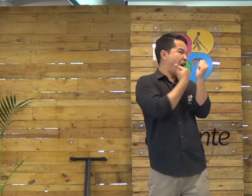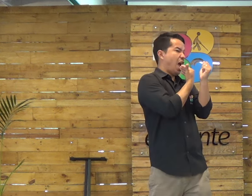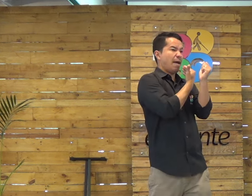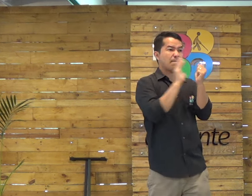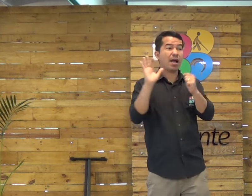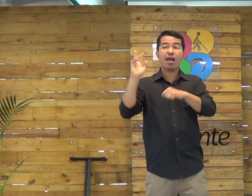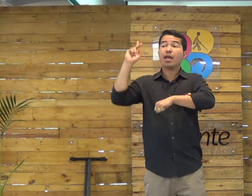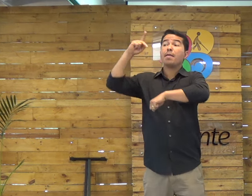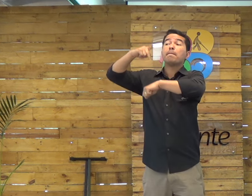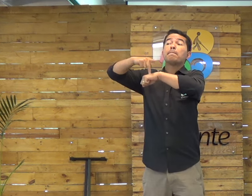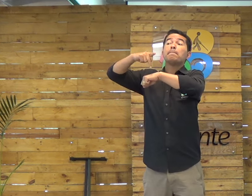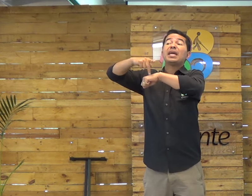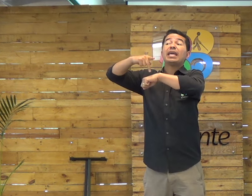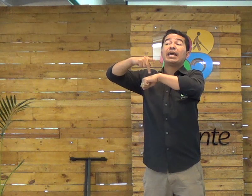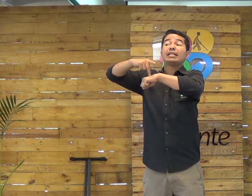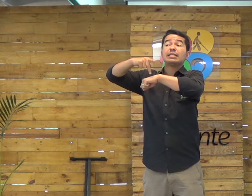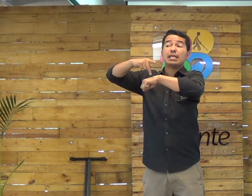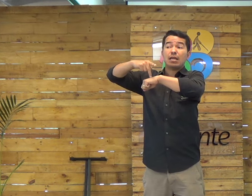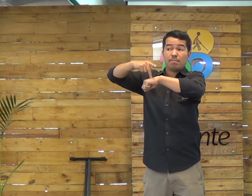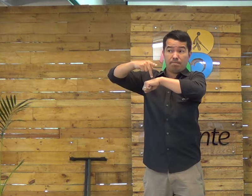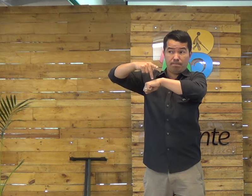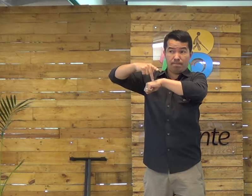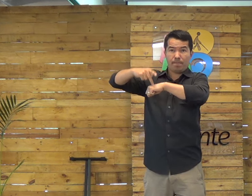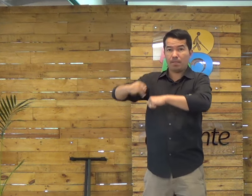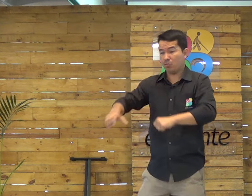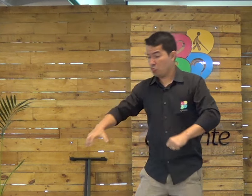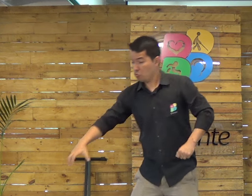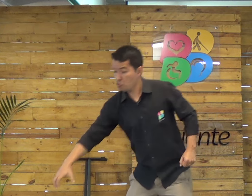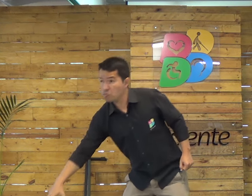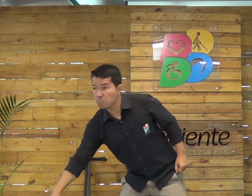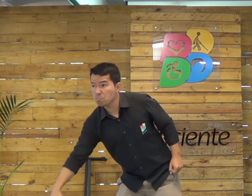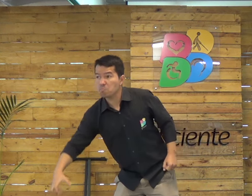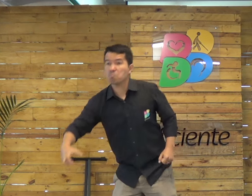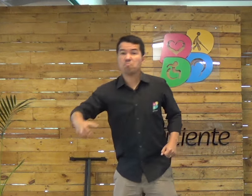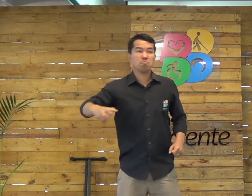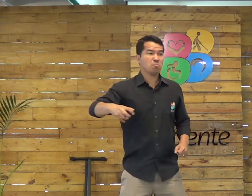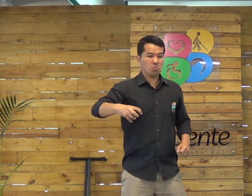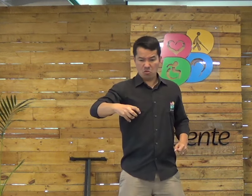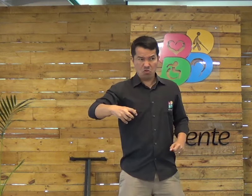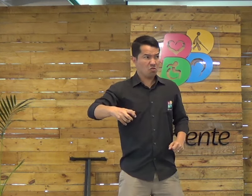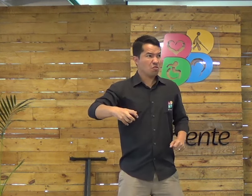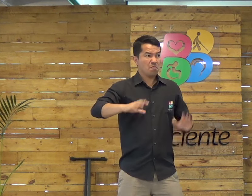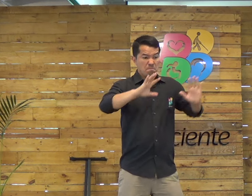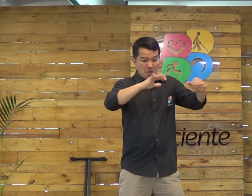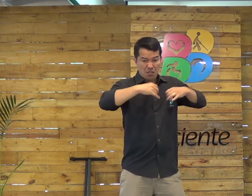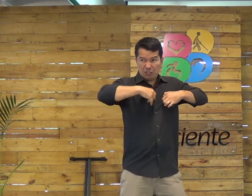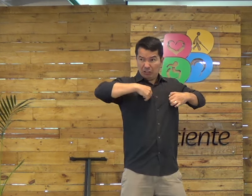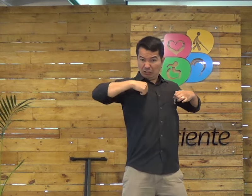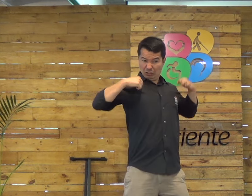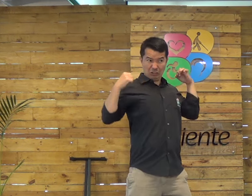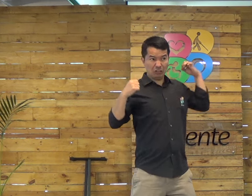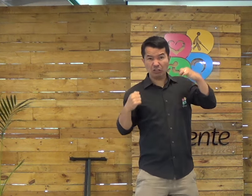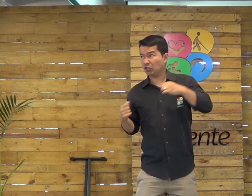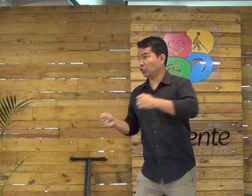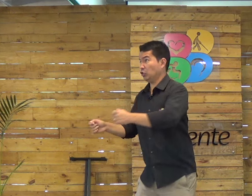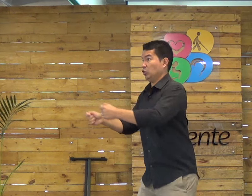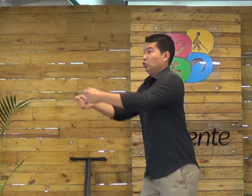nele, começaram a castigá-lo, até que teve a ideia de pegar uma